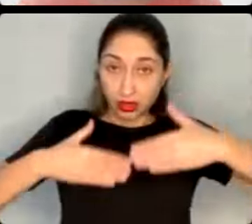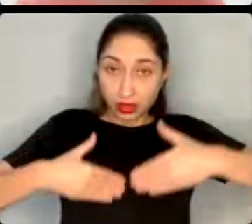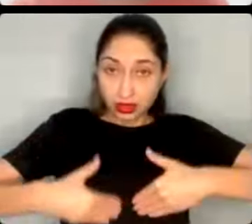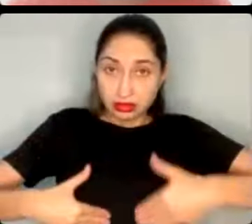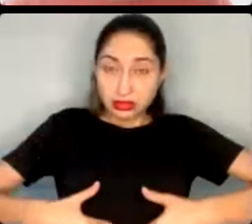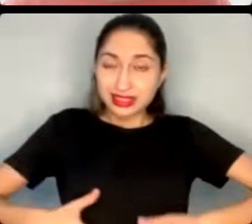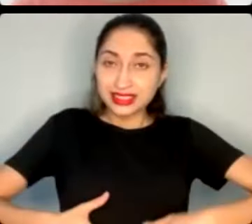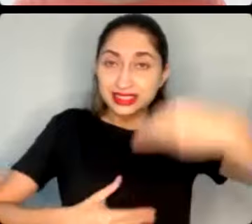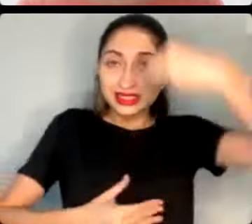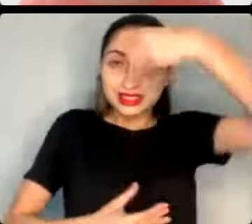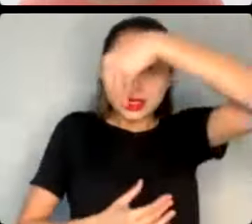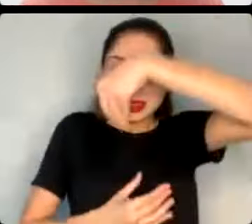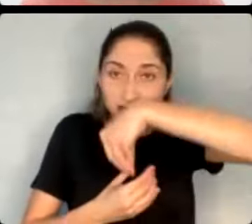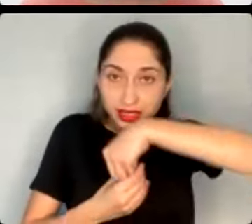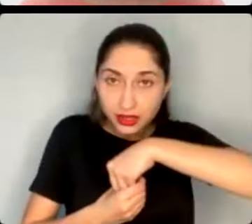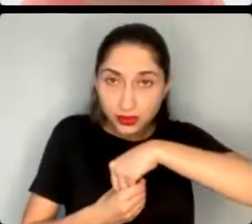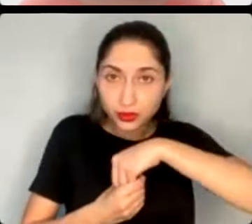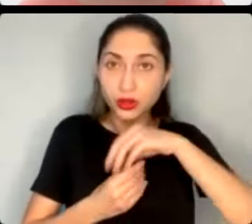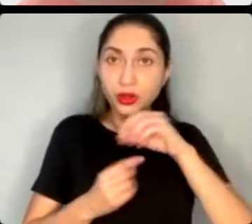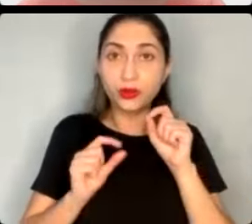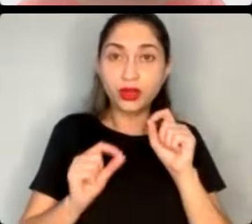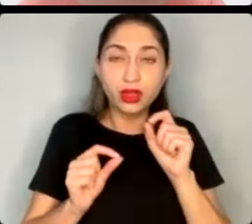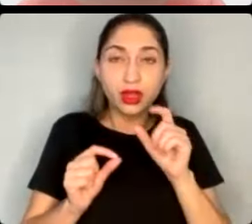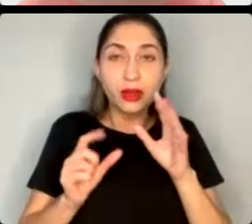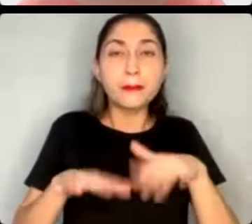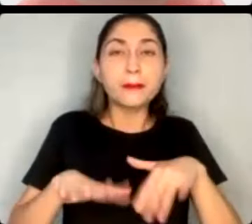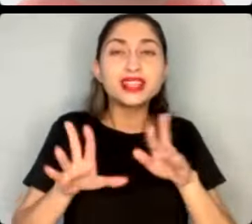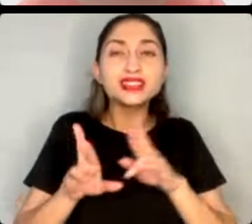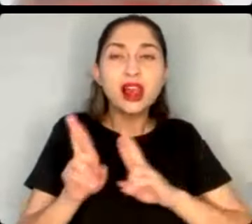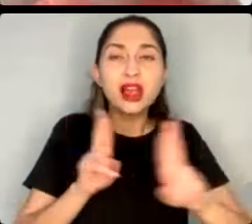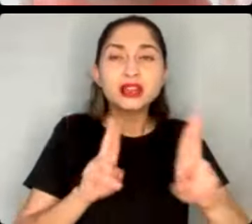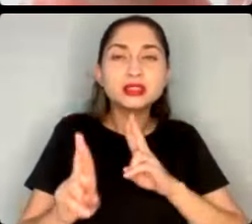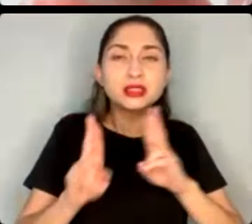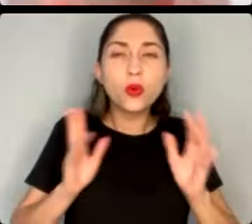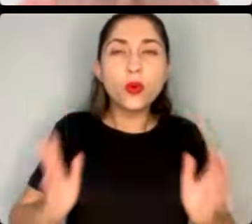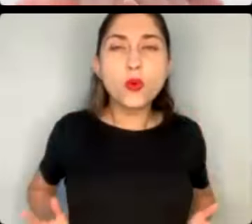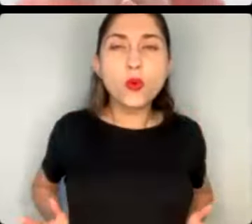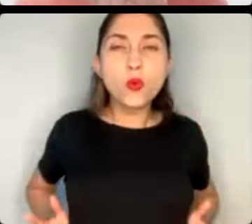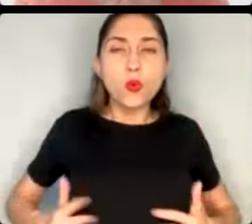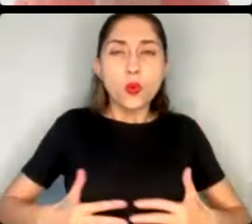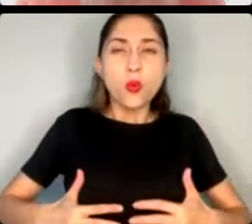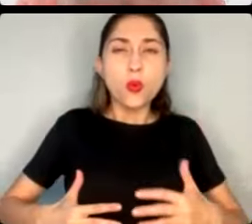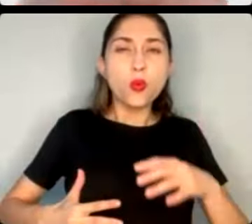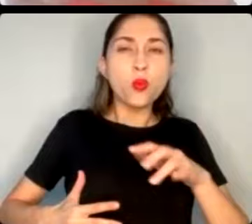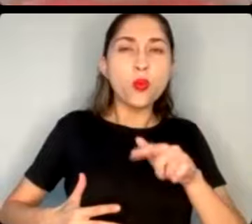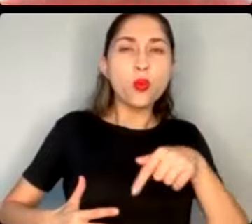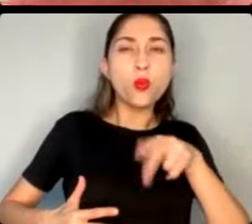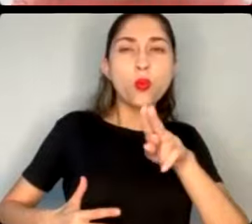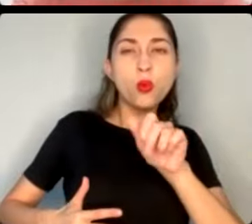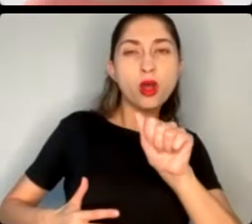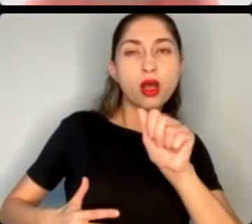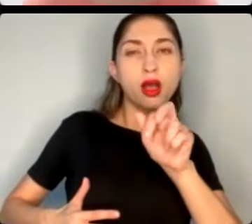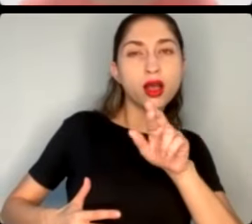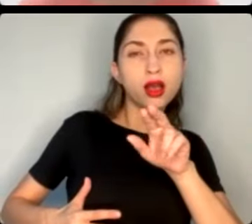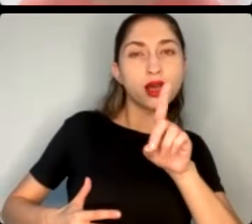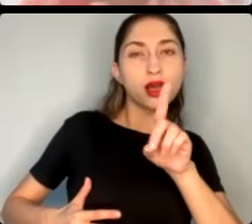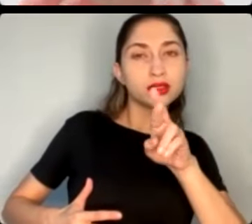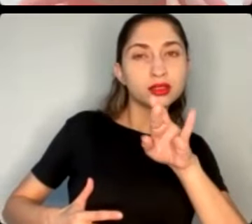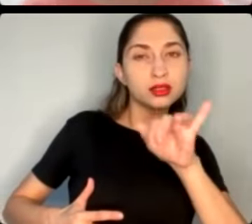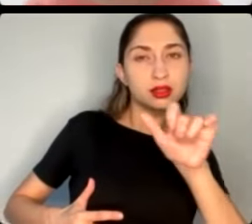já vai descer em direção ao quadril, que são aquelas pessoas mais cheinhas, elas têm a coluna